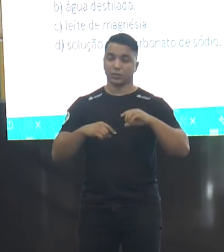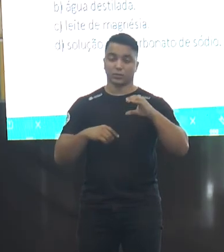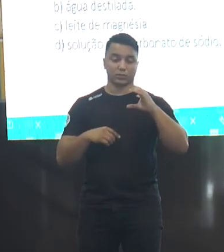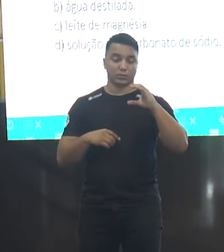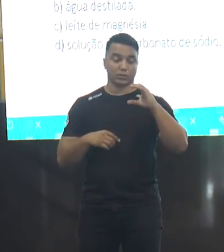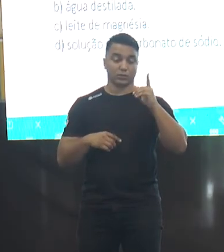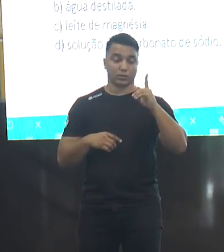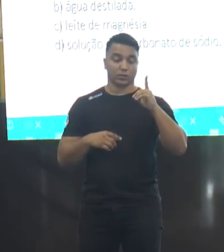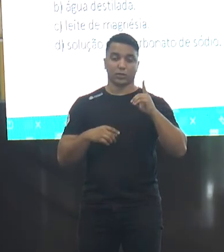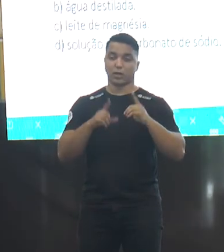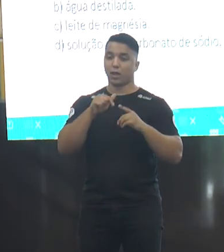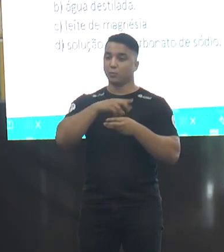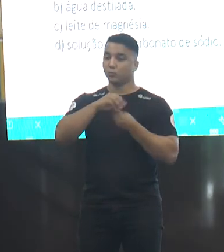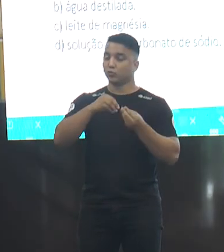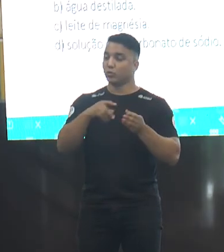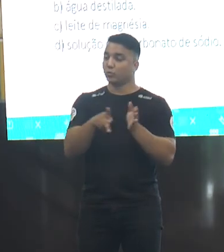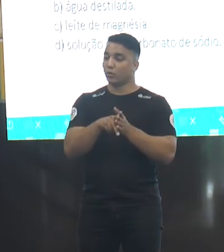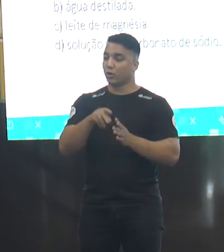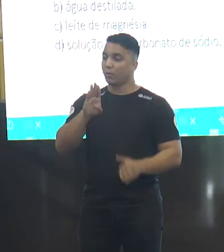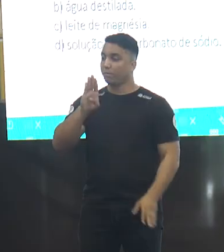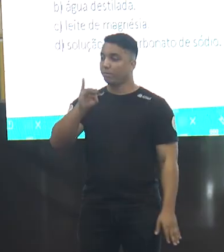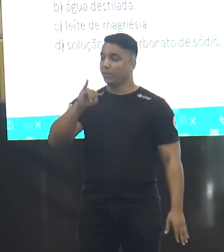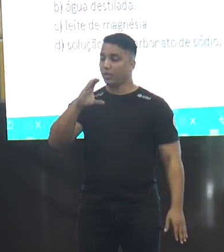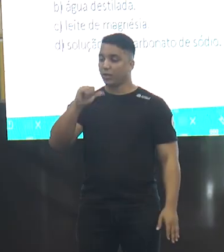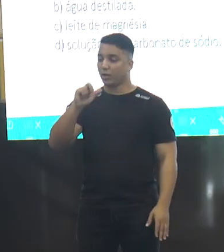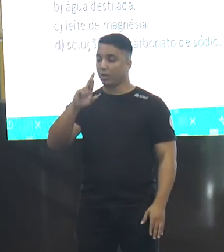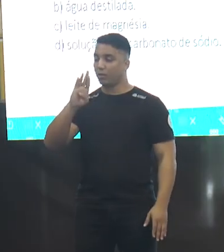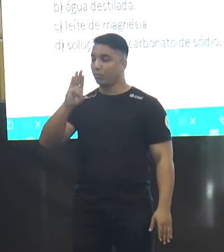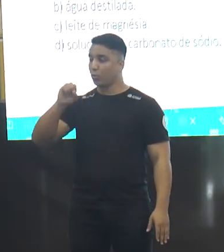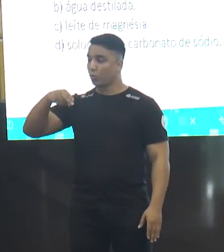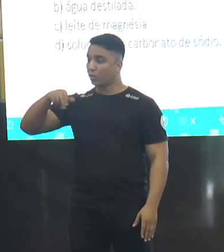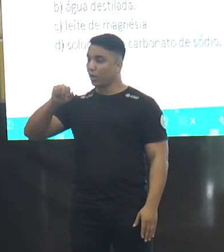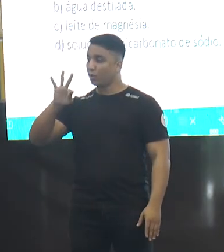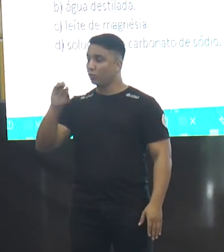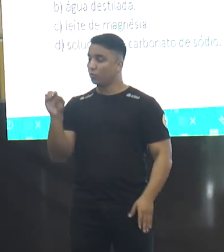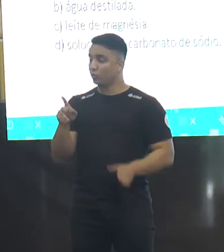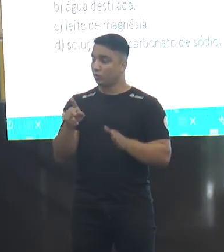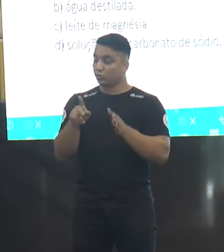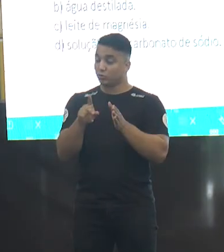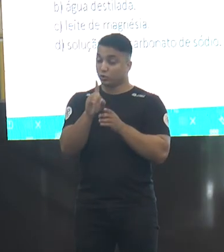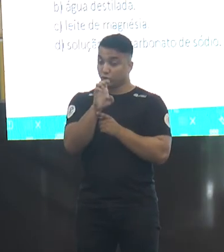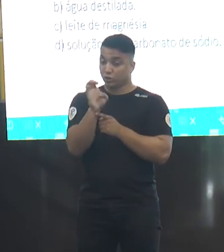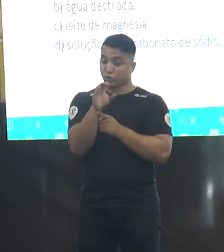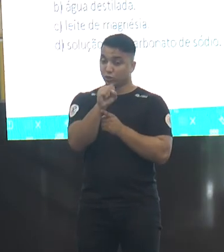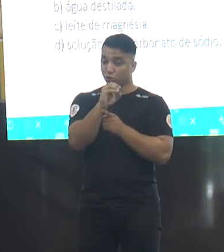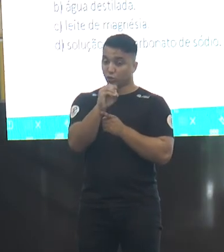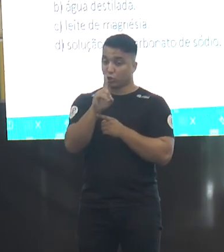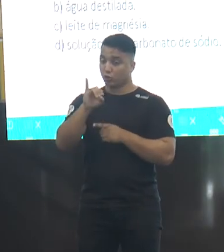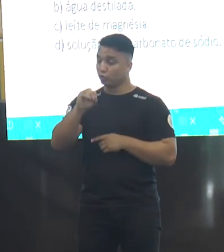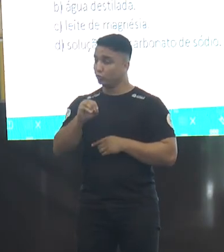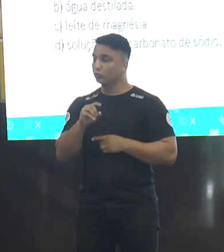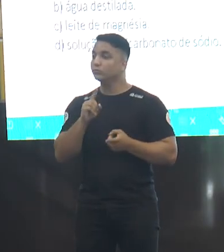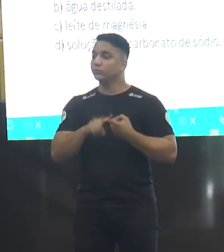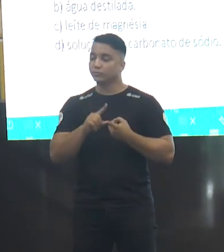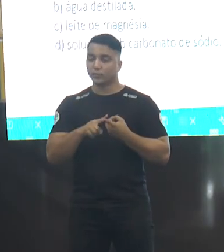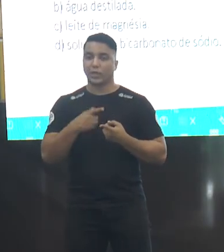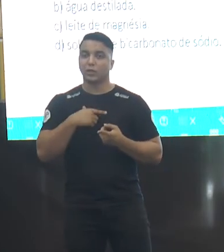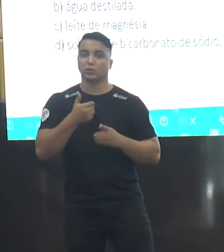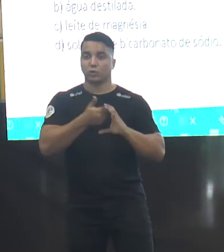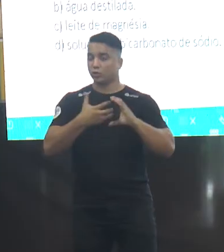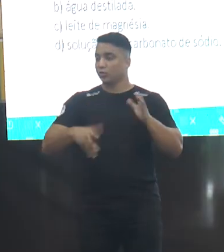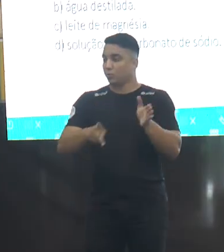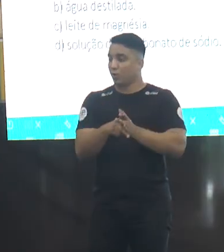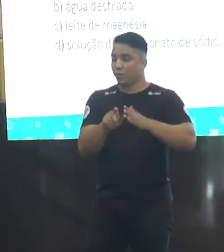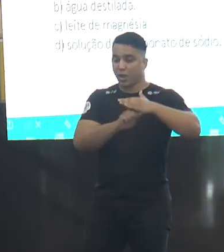Solução de bicarbonato de sódio, aquilo que a gente usa às vezes como fermento de bolo. Bicarbonato de sódio não tem